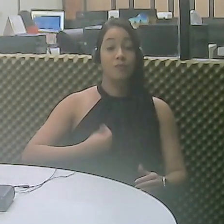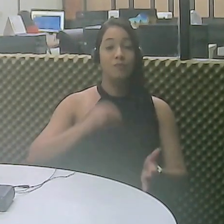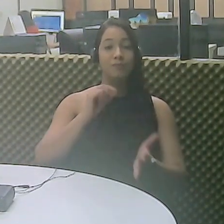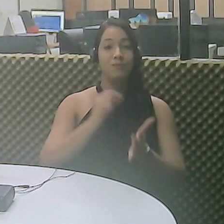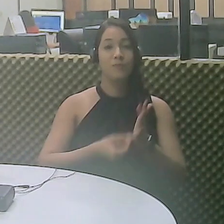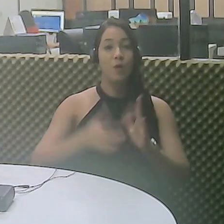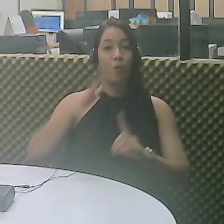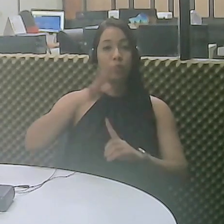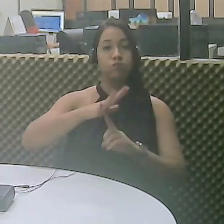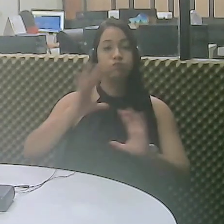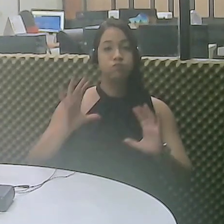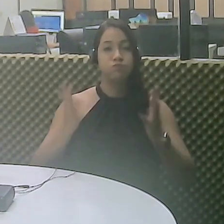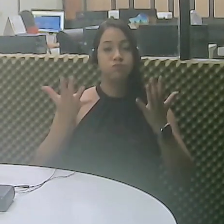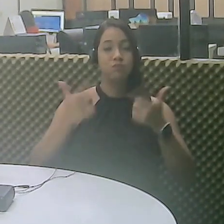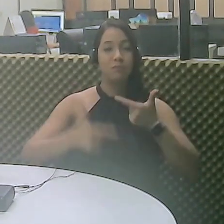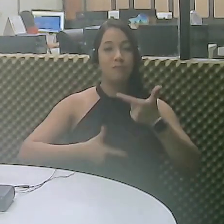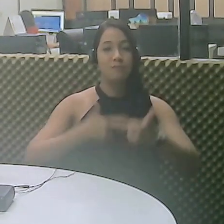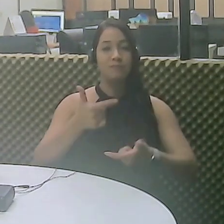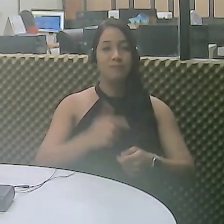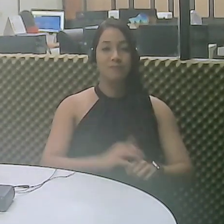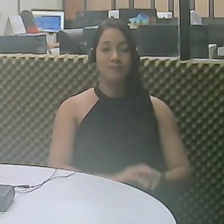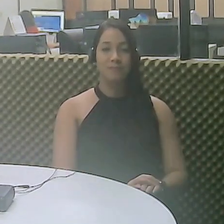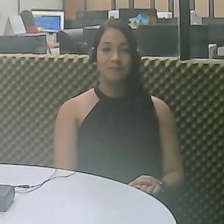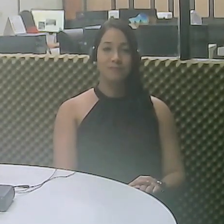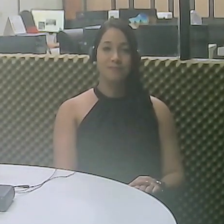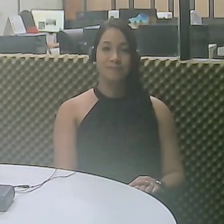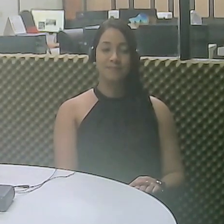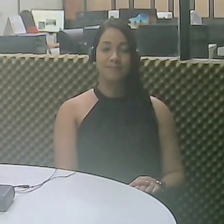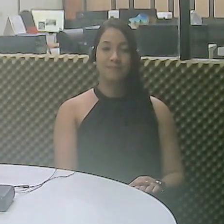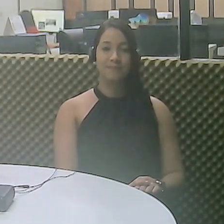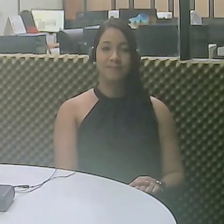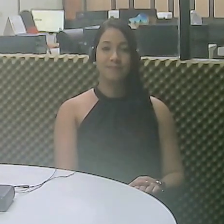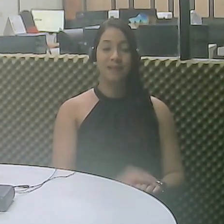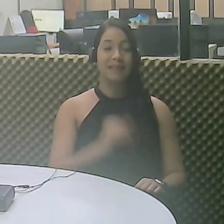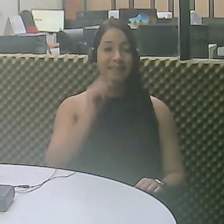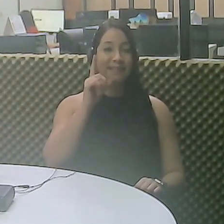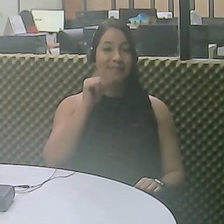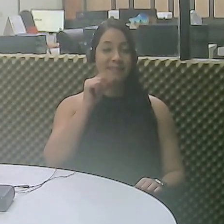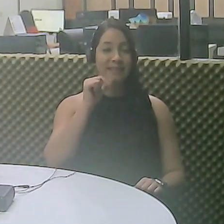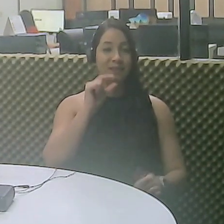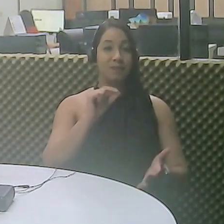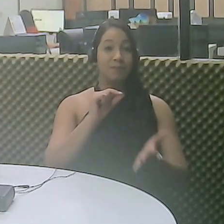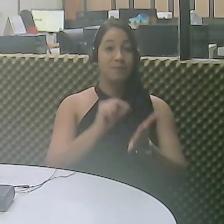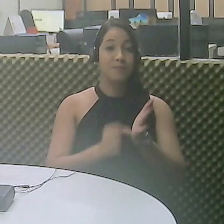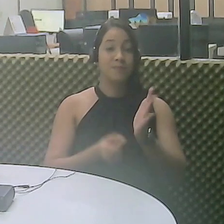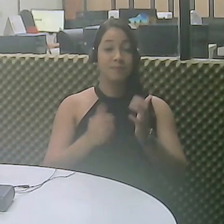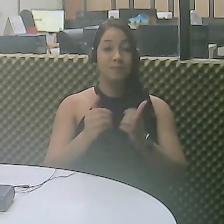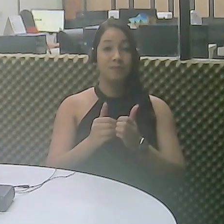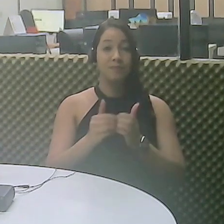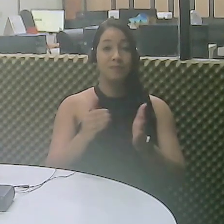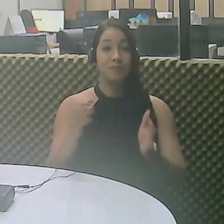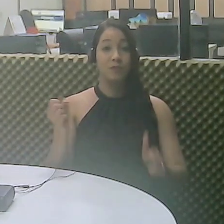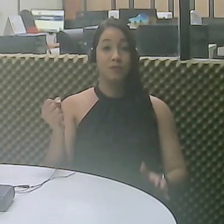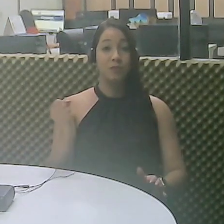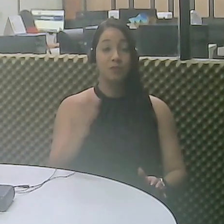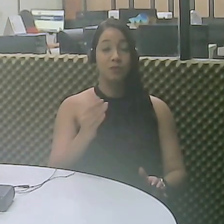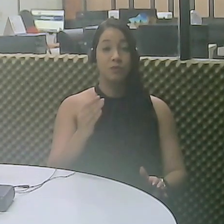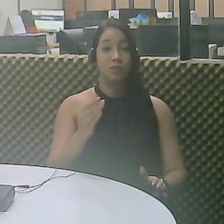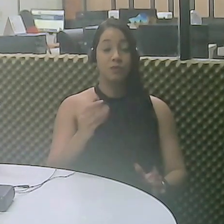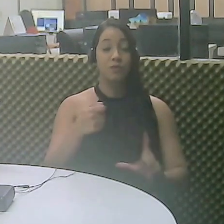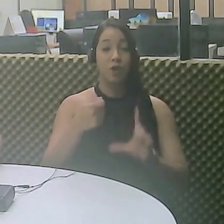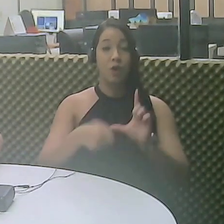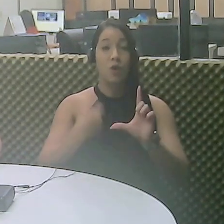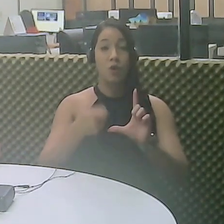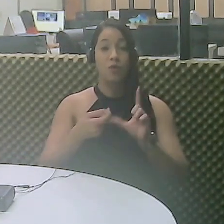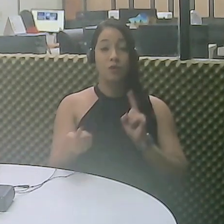no Mega Feirão de Empregos. E ainda, Demai está com cadastro aberto para novos pontos de